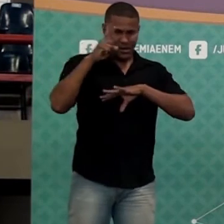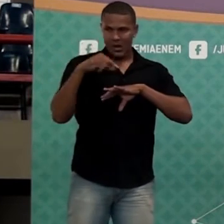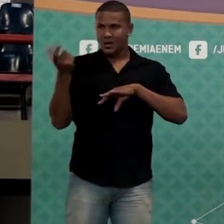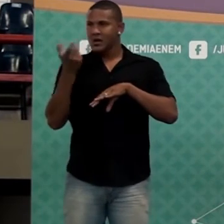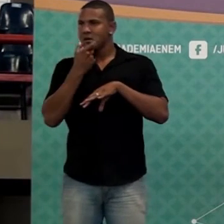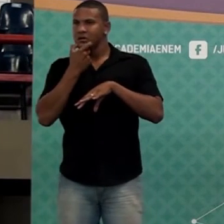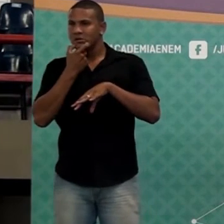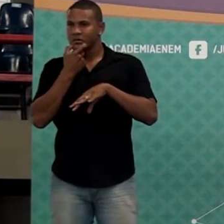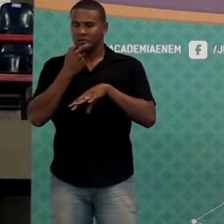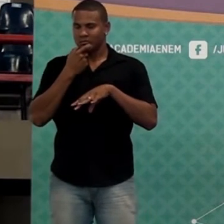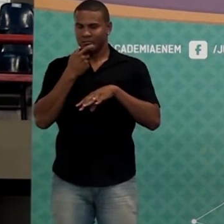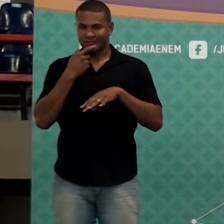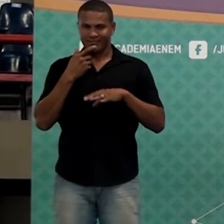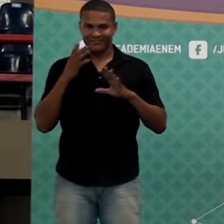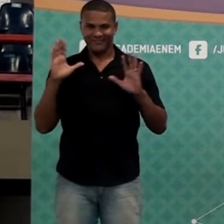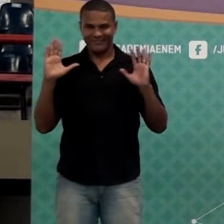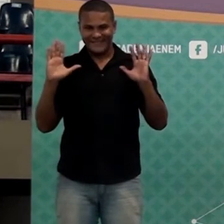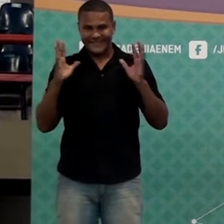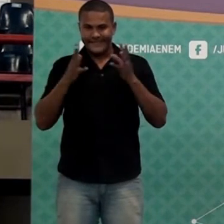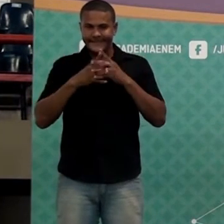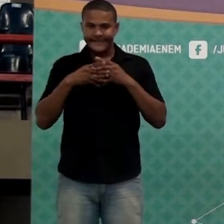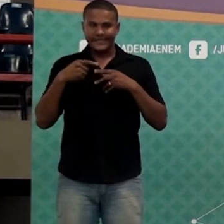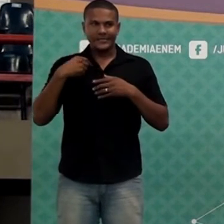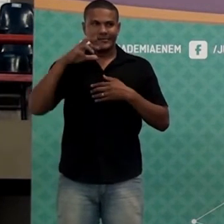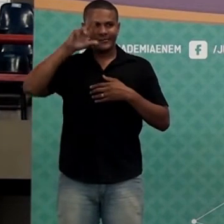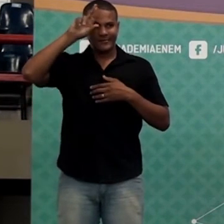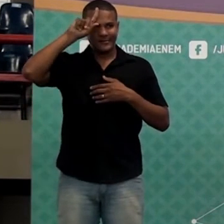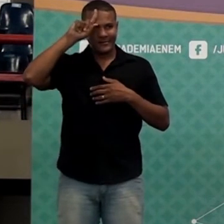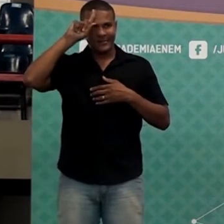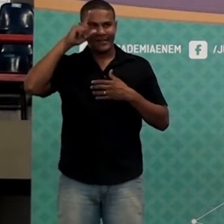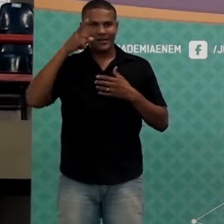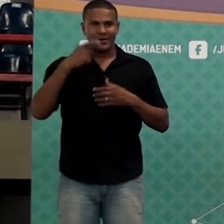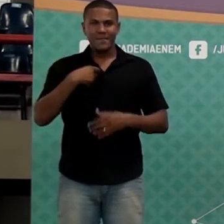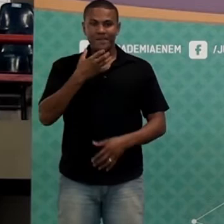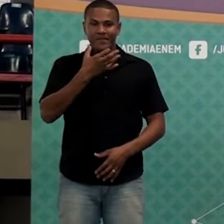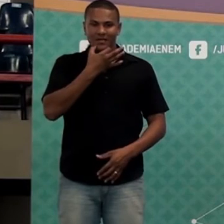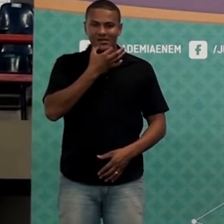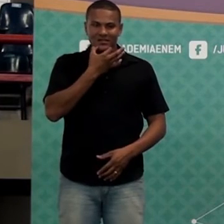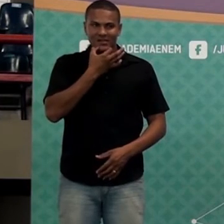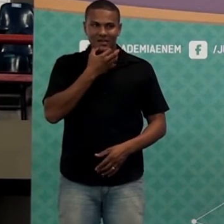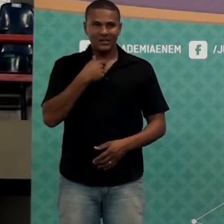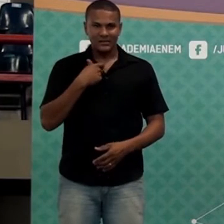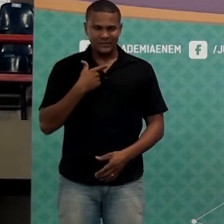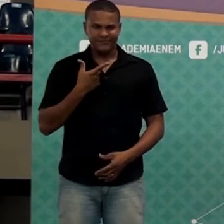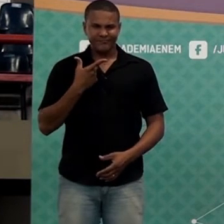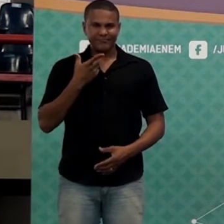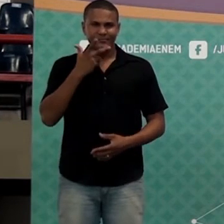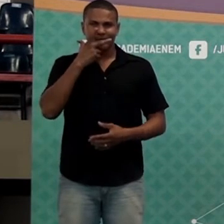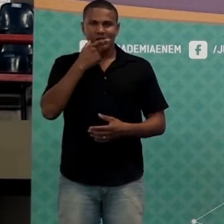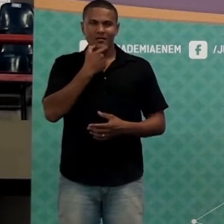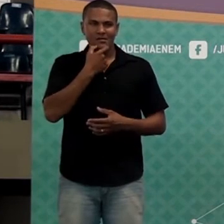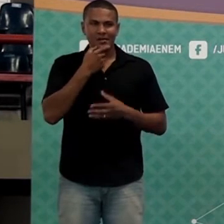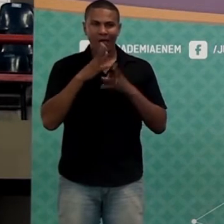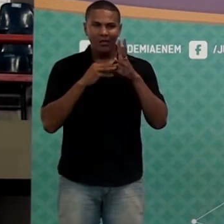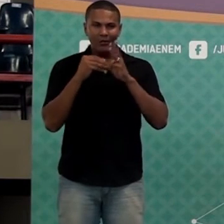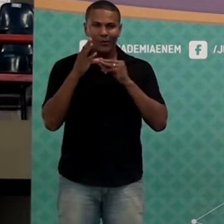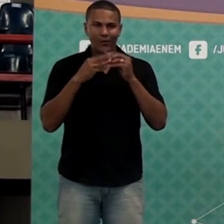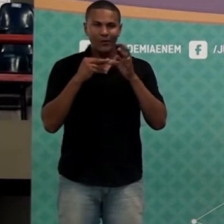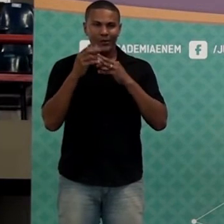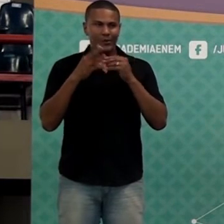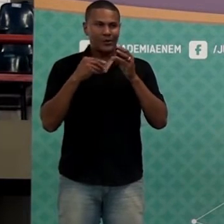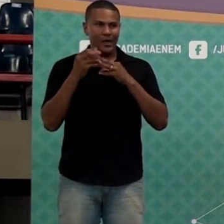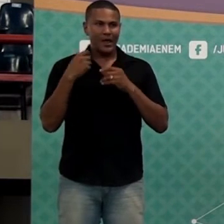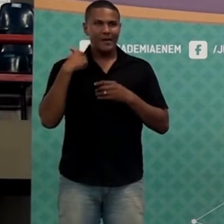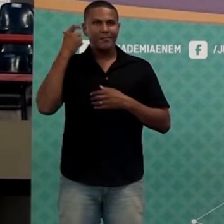inglês, comete aquelas famosas gafes. Faz aquele som em inglês de embromation, tá certo? De enrolation. Aí